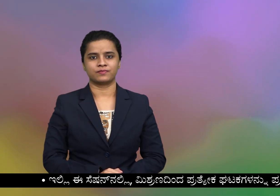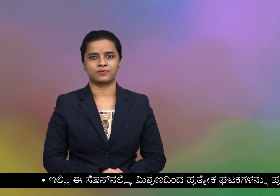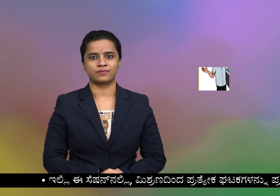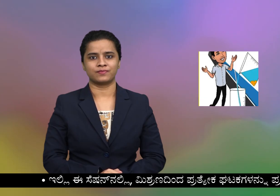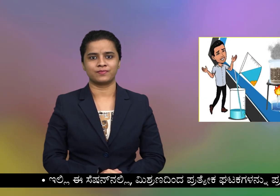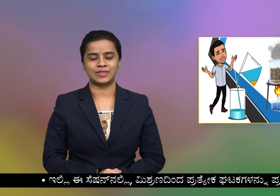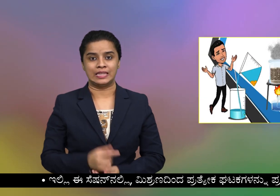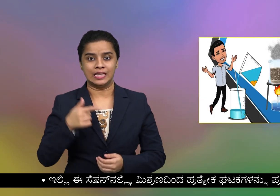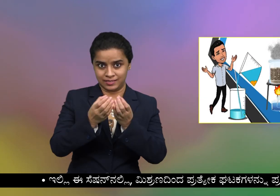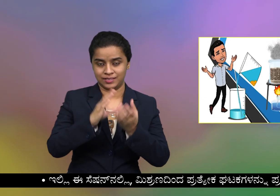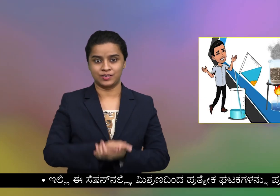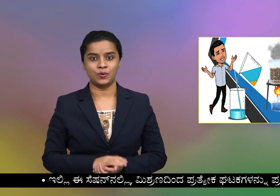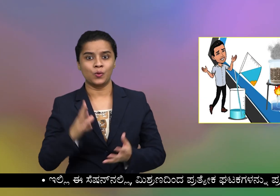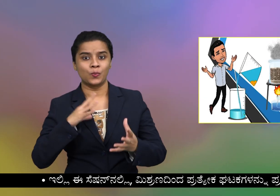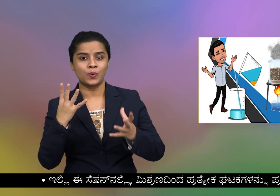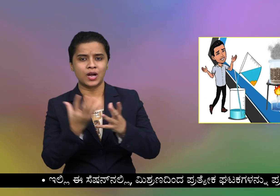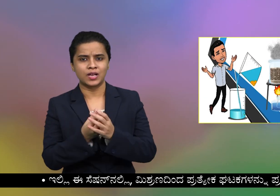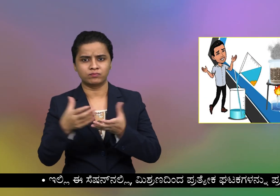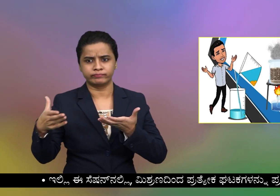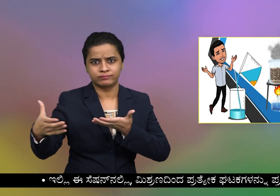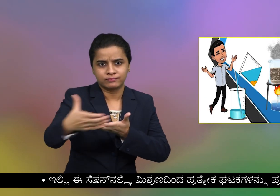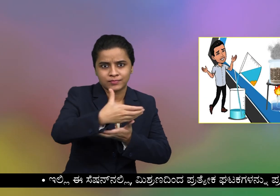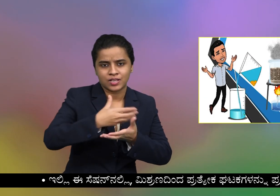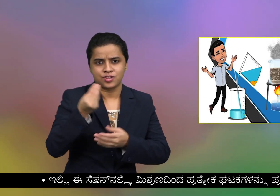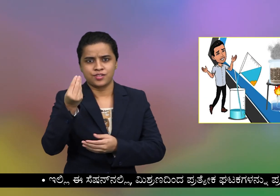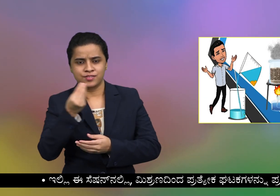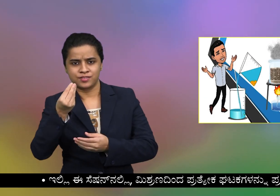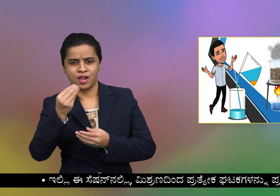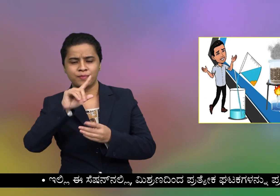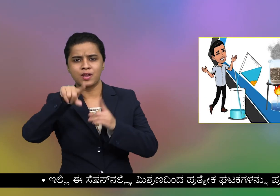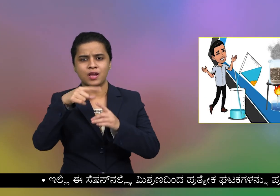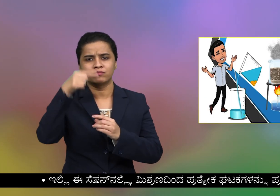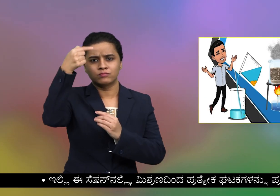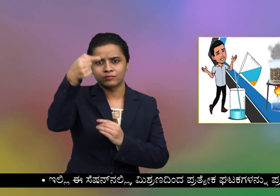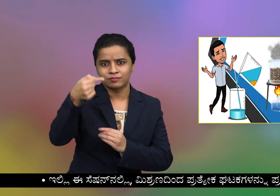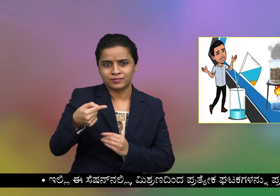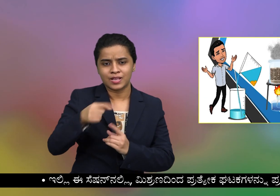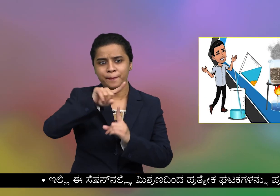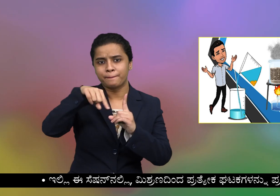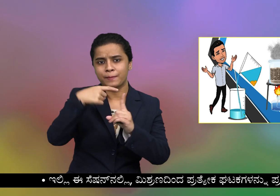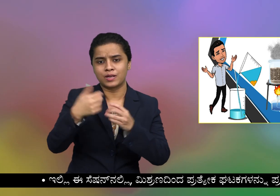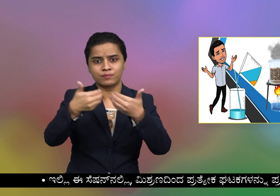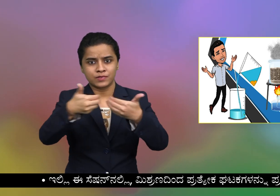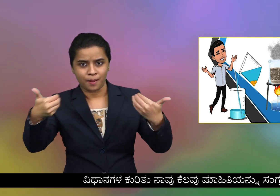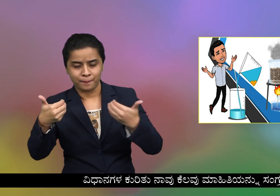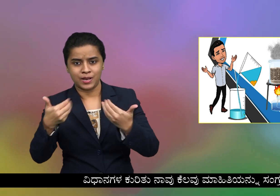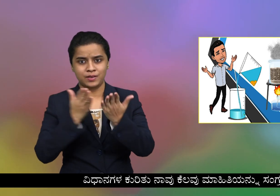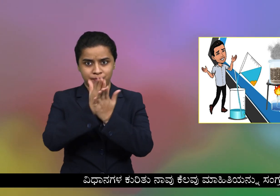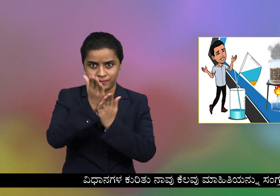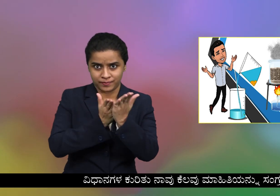ಇಲ್ಲಿ ಈ ಸೆಷನ್ನಲ್ಲಿ ಮಿಶ್ರಣದಿಂದ ಪ್ರತ್ಯೇಕ ಘಟಕಗಳನ್ನು ಪ್ರತ್ಯೇಕಿಸಲು ಬಳಸುವ ಪ್ರತ್ಯೇಕತೆ ವಿಧಾನಗಳ ಕುರಿತು